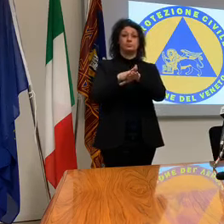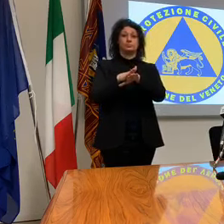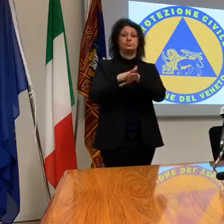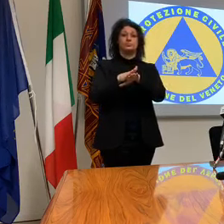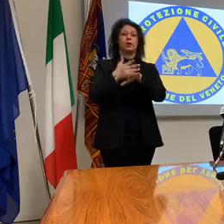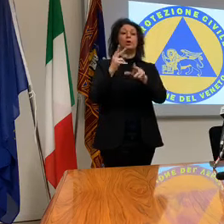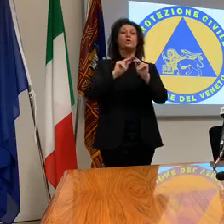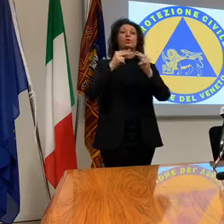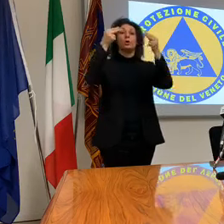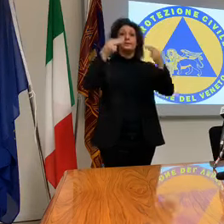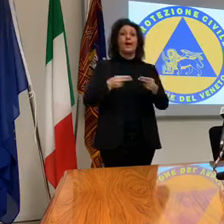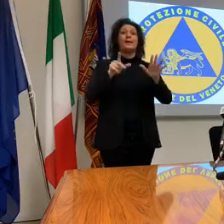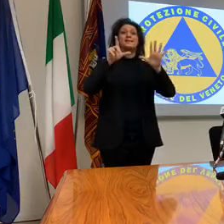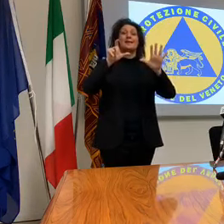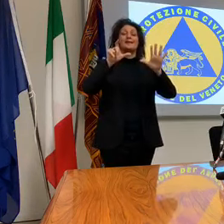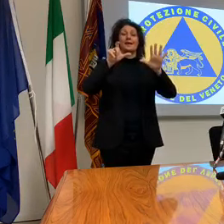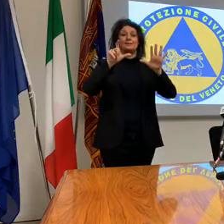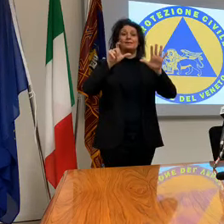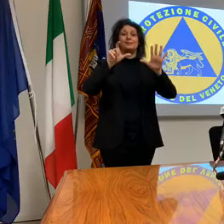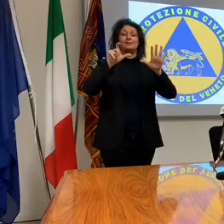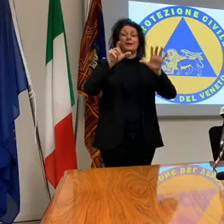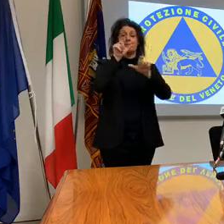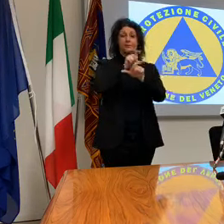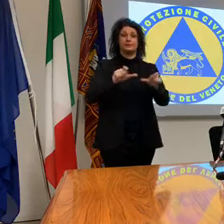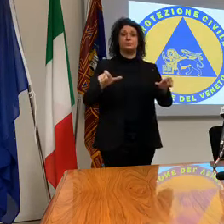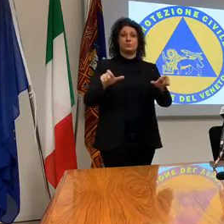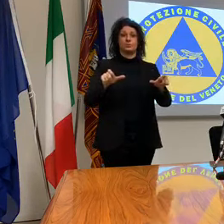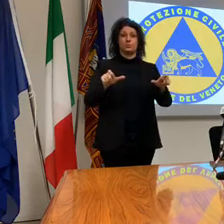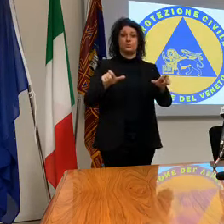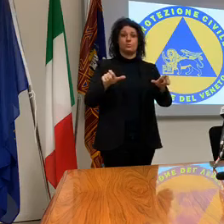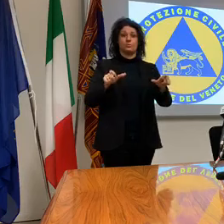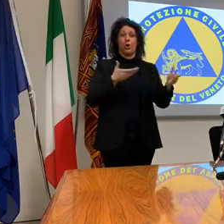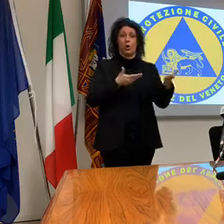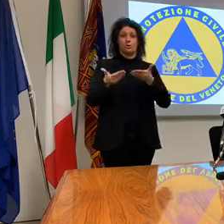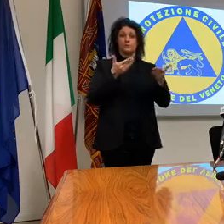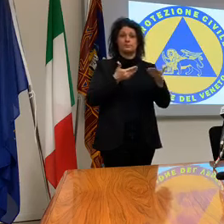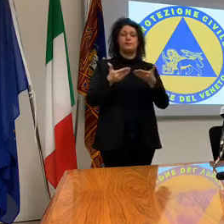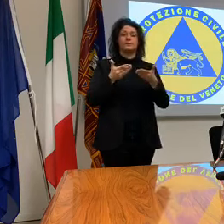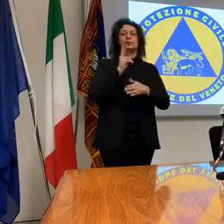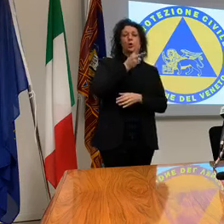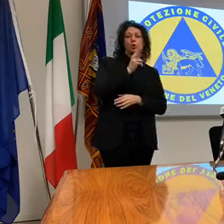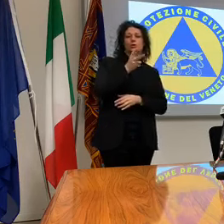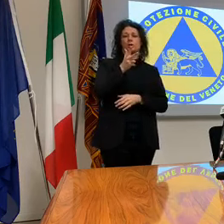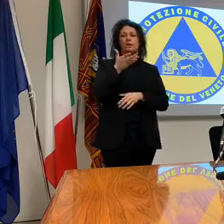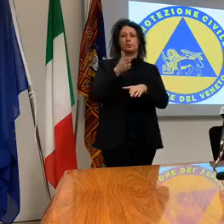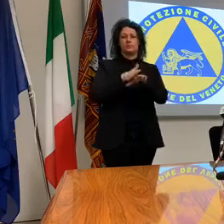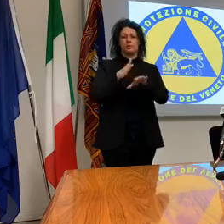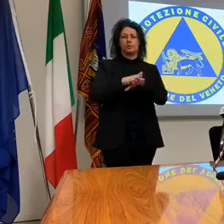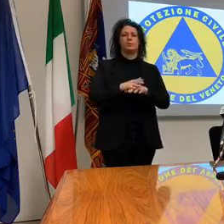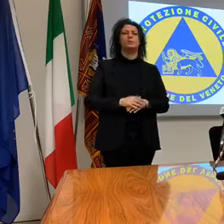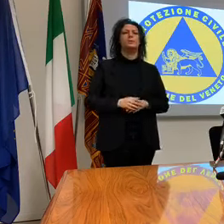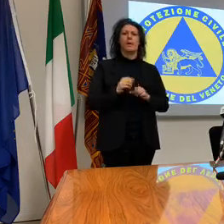Sì, quello è stato un popolare molto importante. Sì. Però in generale non ce l'ho, però lo possiamo fare.